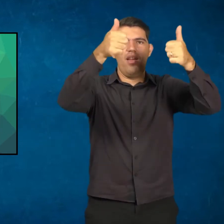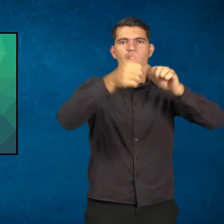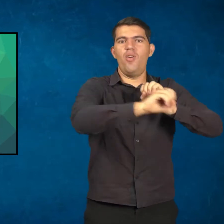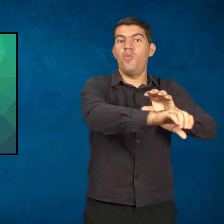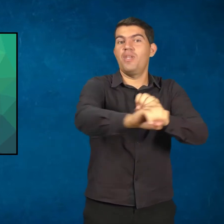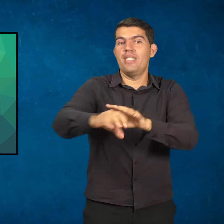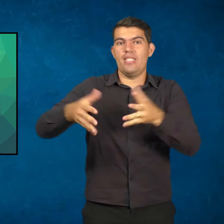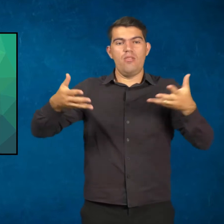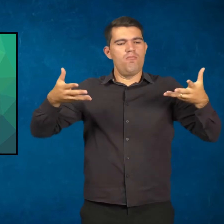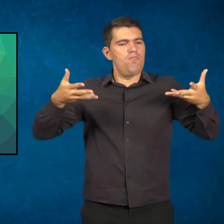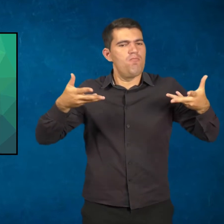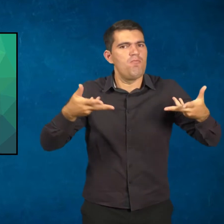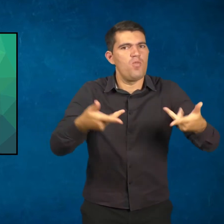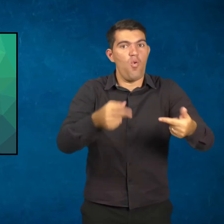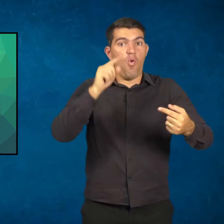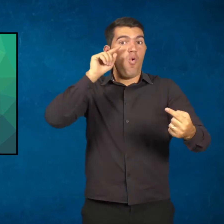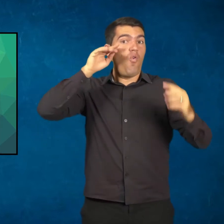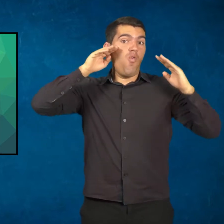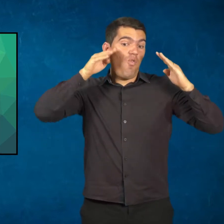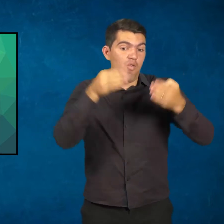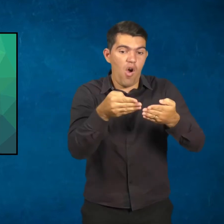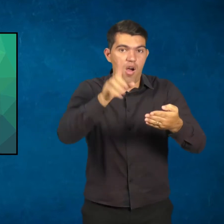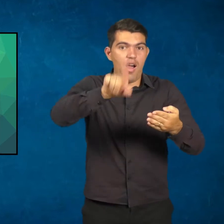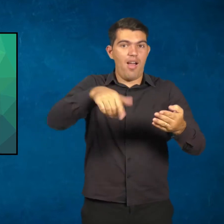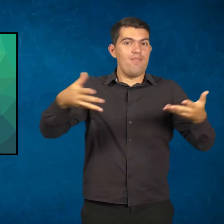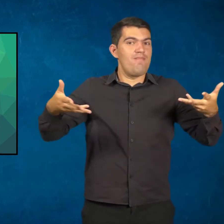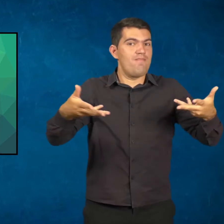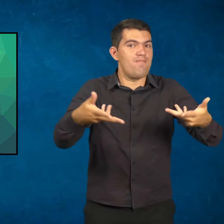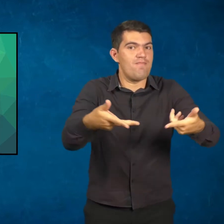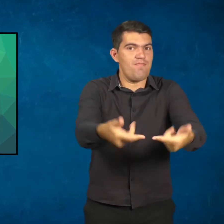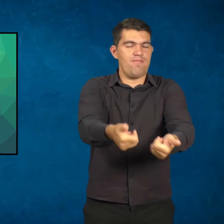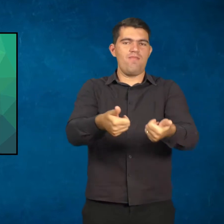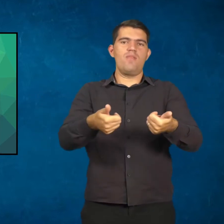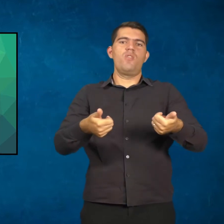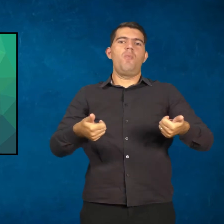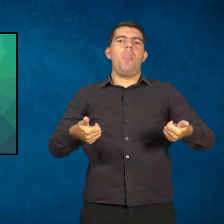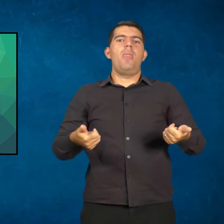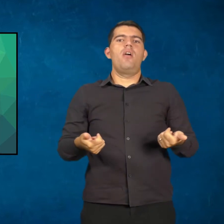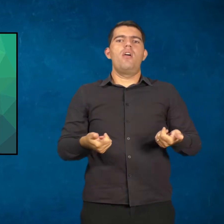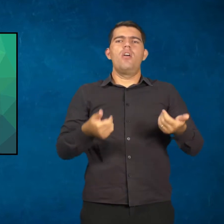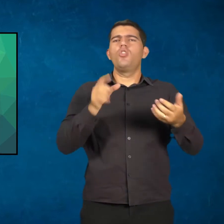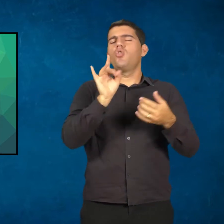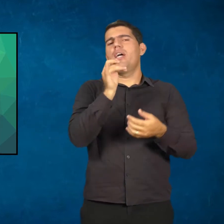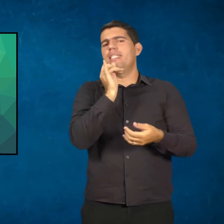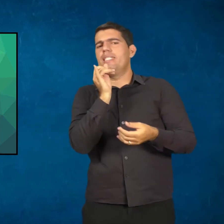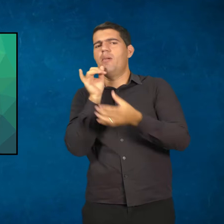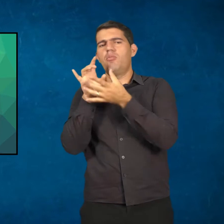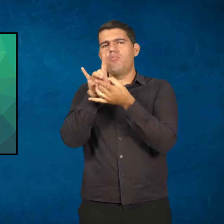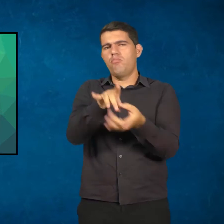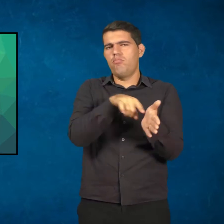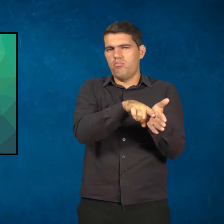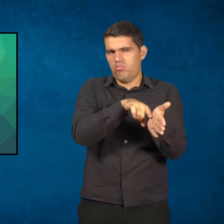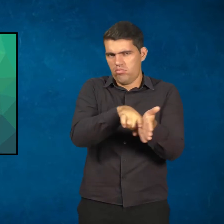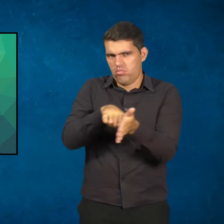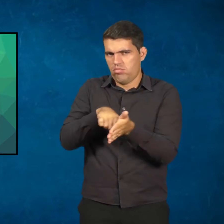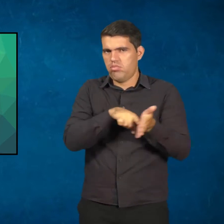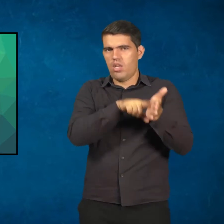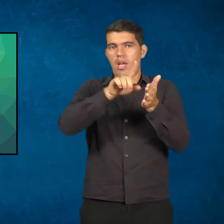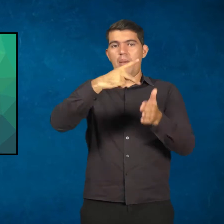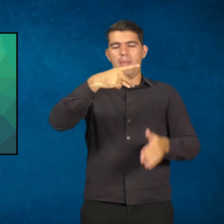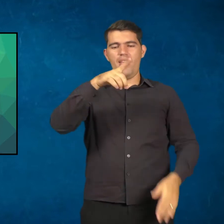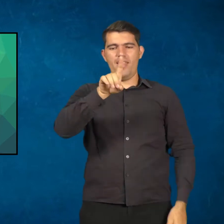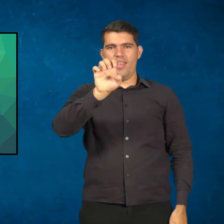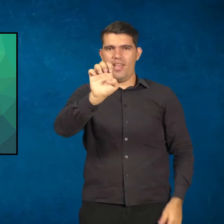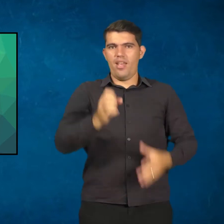na qualidade, o foco era a qualidade. Só como um exemplo de análise de contexto, o processo de formulação do